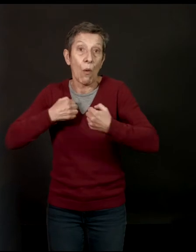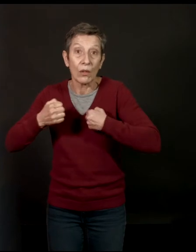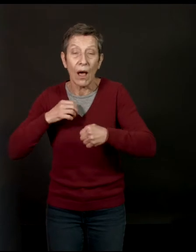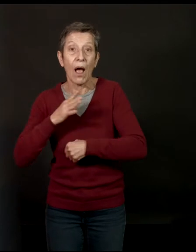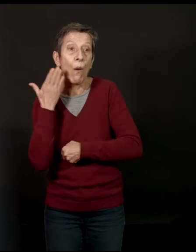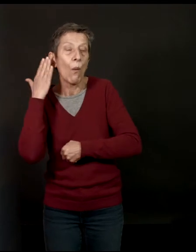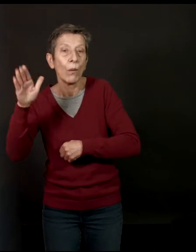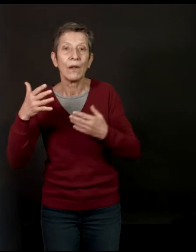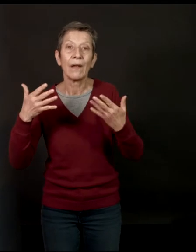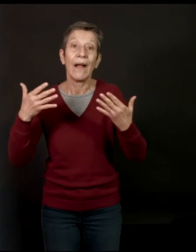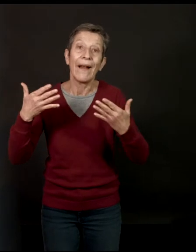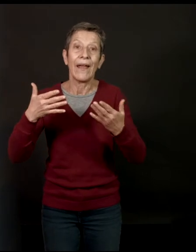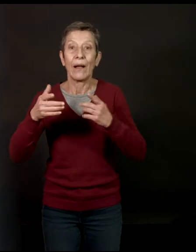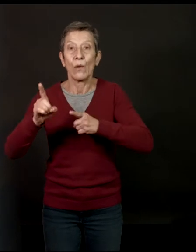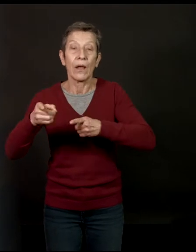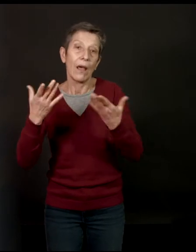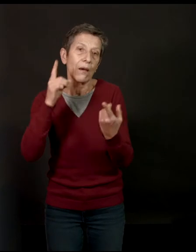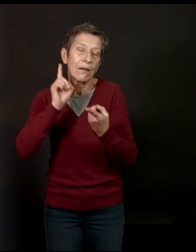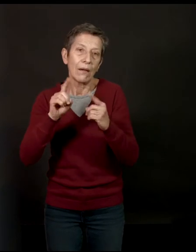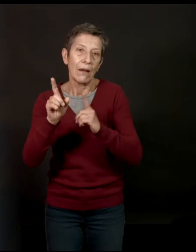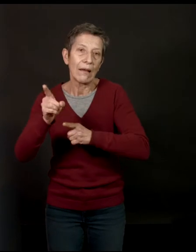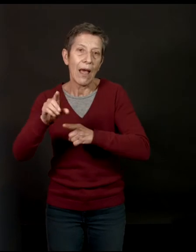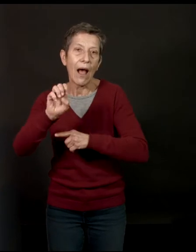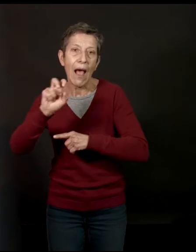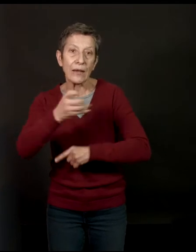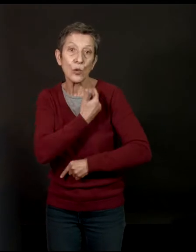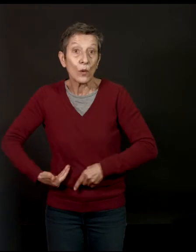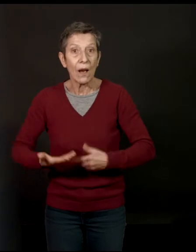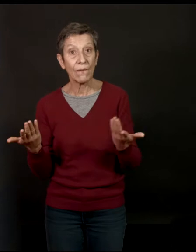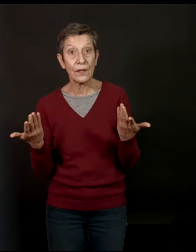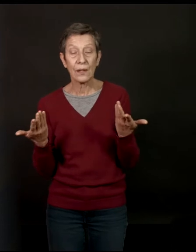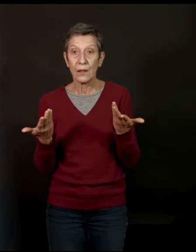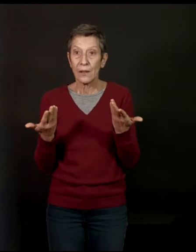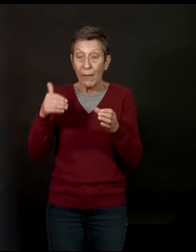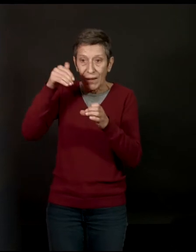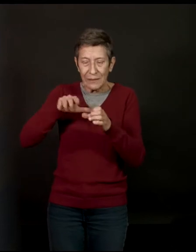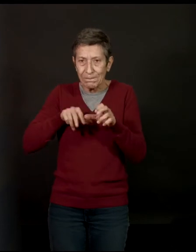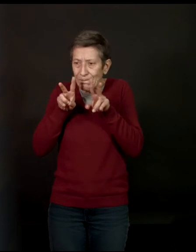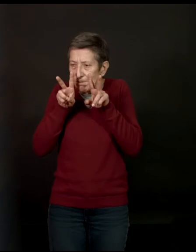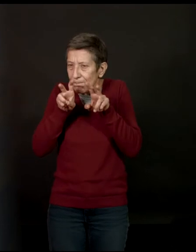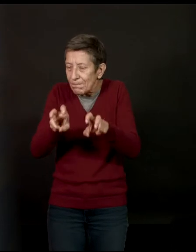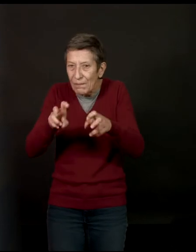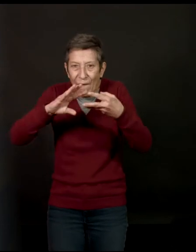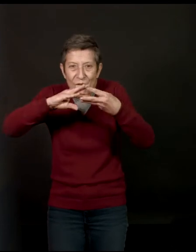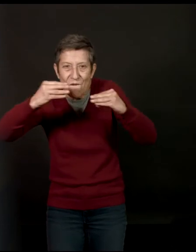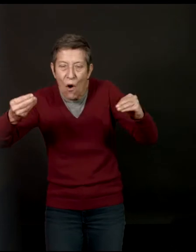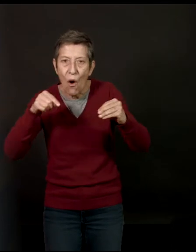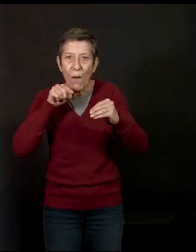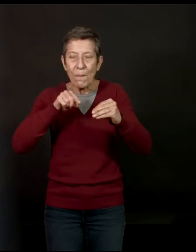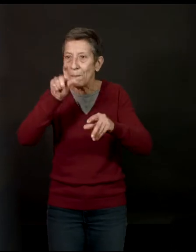un bouquin sur la guerre en ex-Yougoslavie. Et qui est un travail, vraiment, où il a une étude très sur la forme, la manière